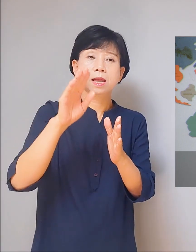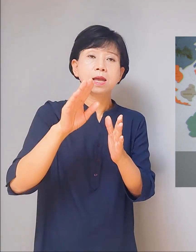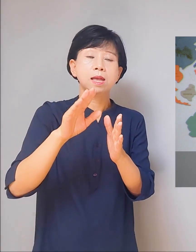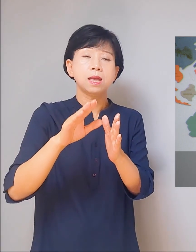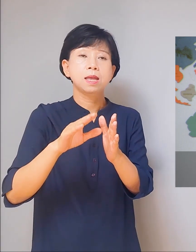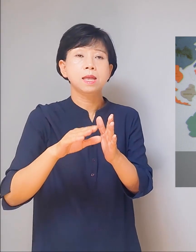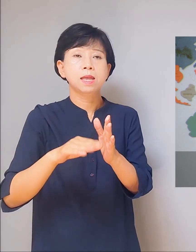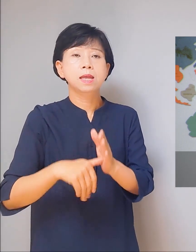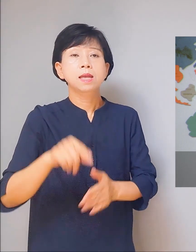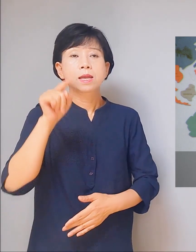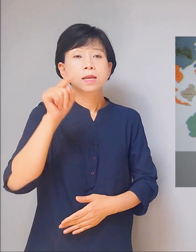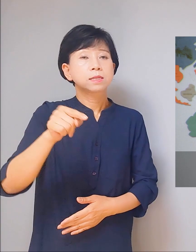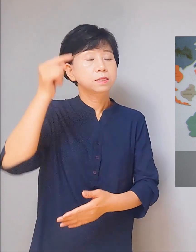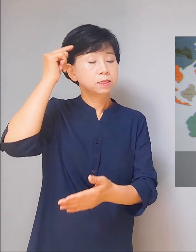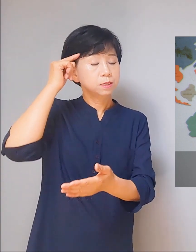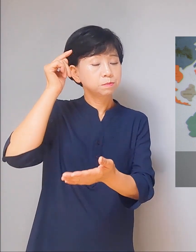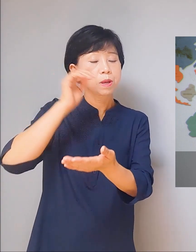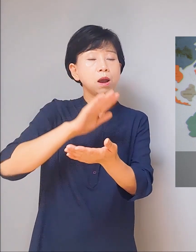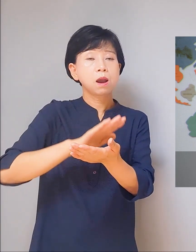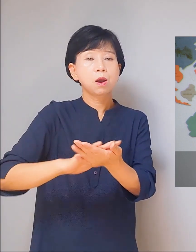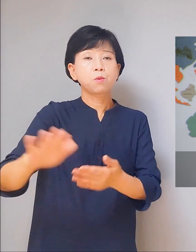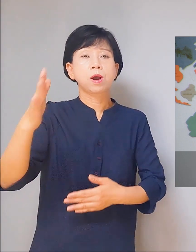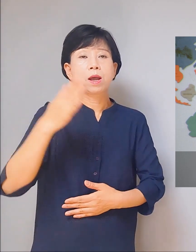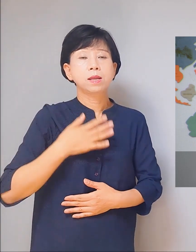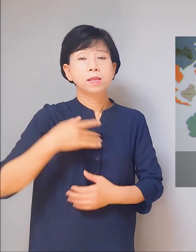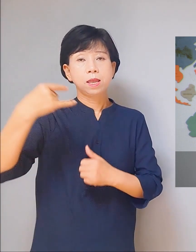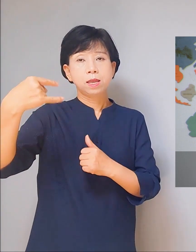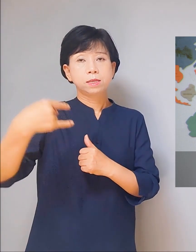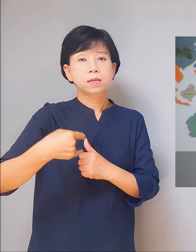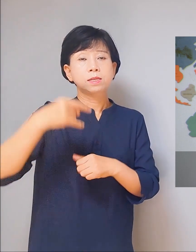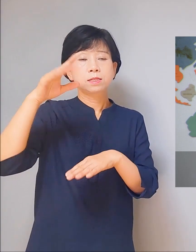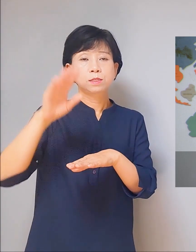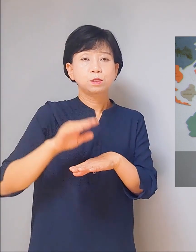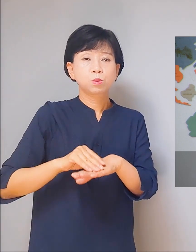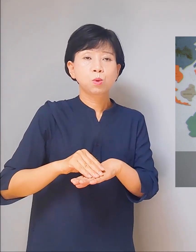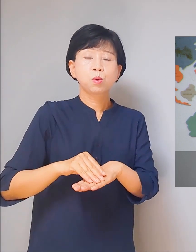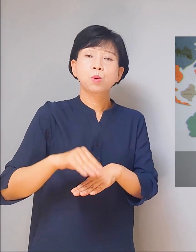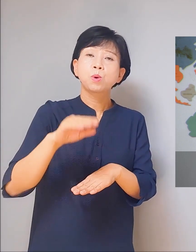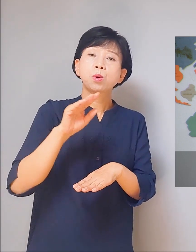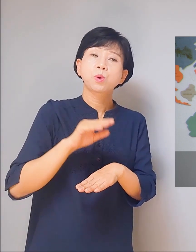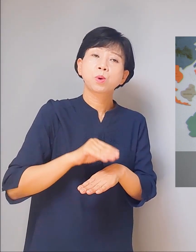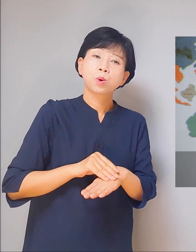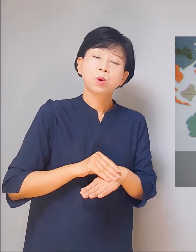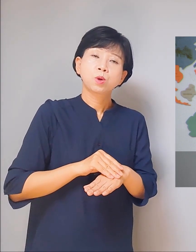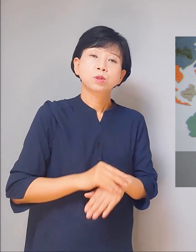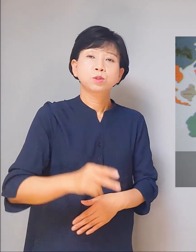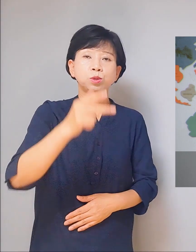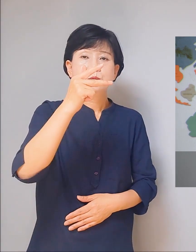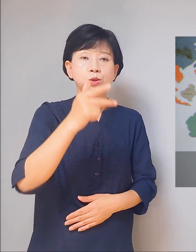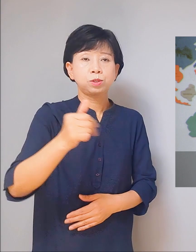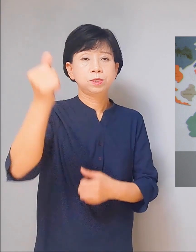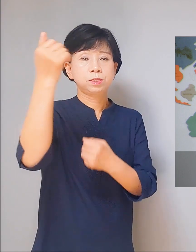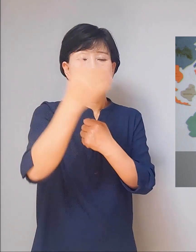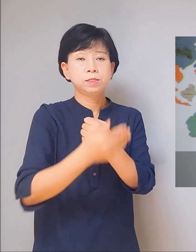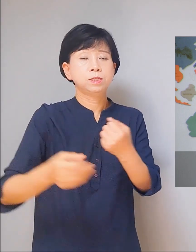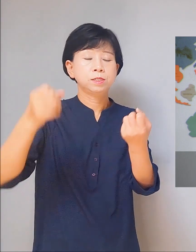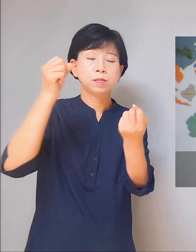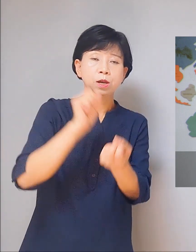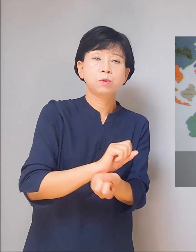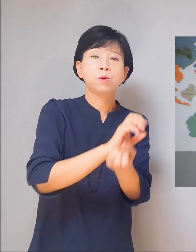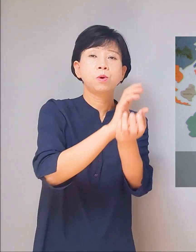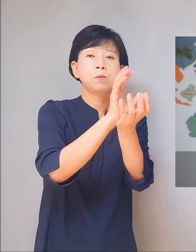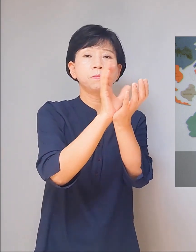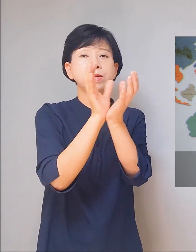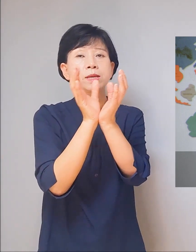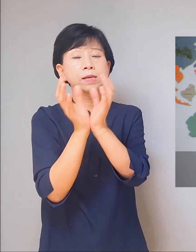하실 때 그 평화 내게 깃들고 주